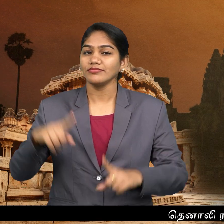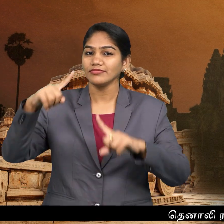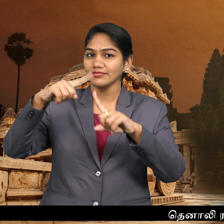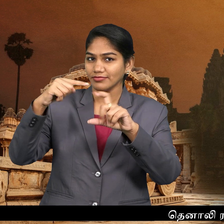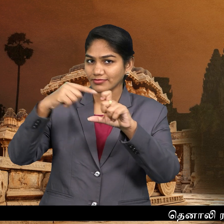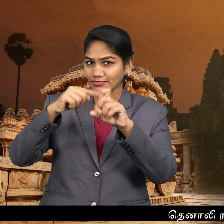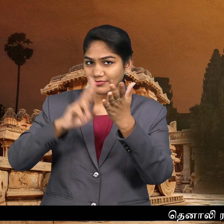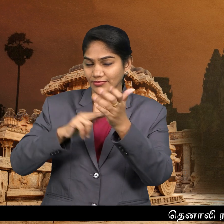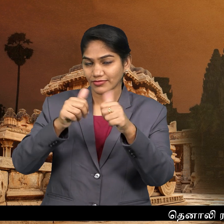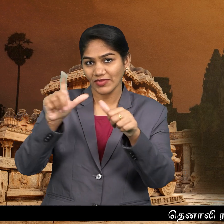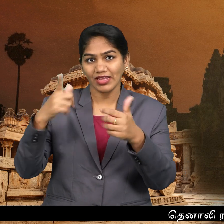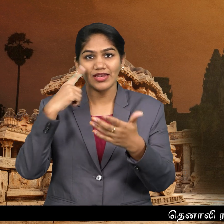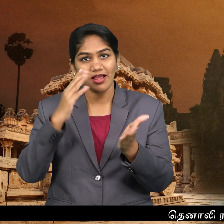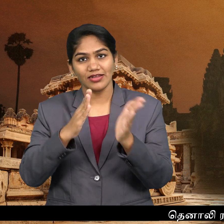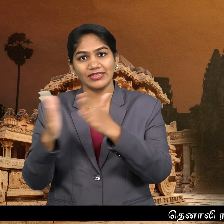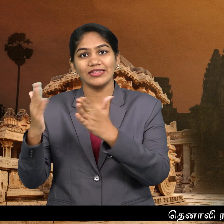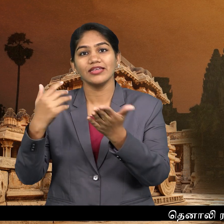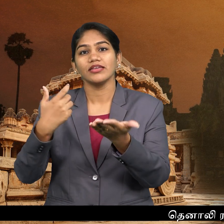தெனாலி ராமகிருஷ்ணா,